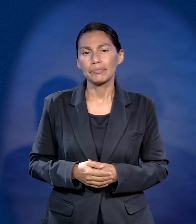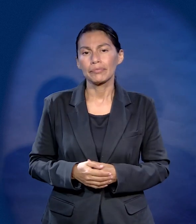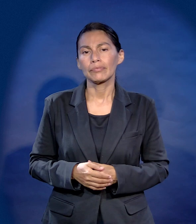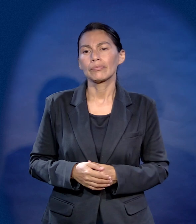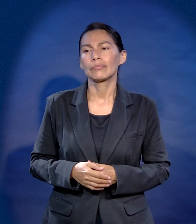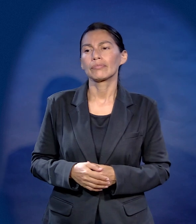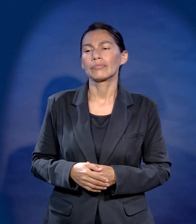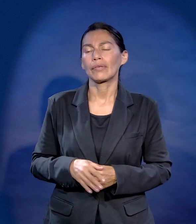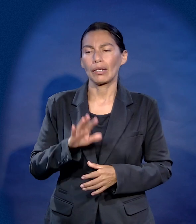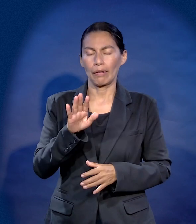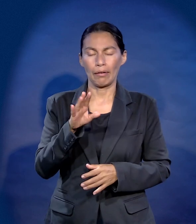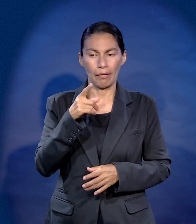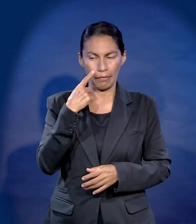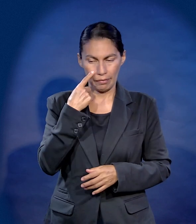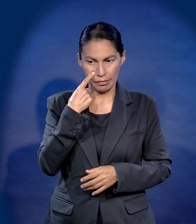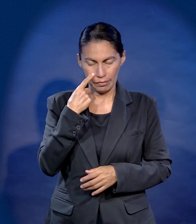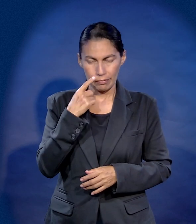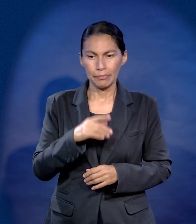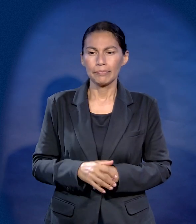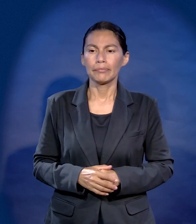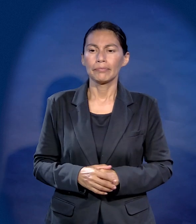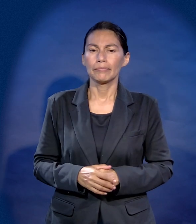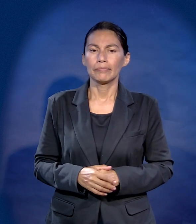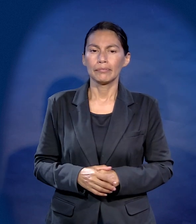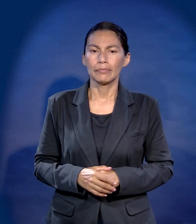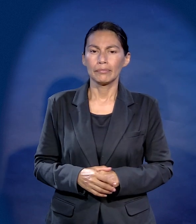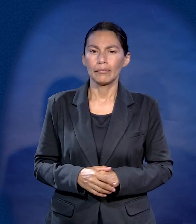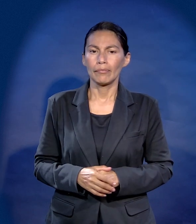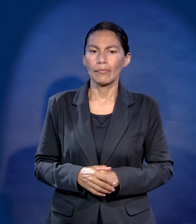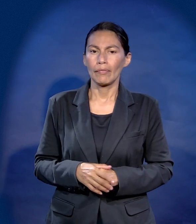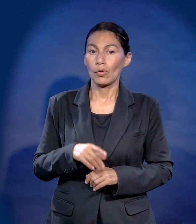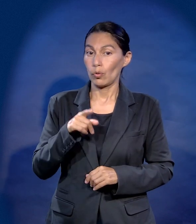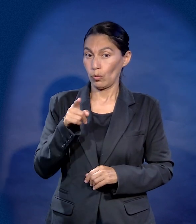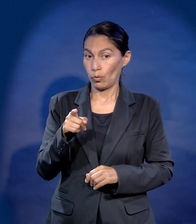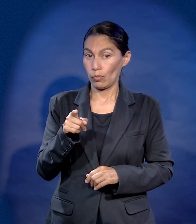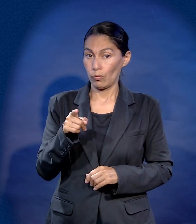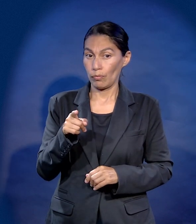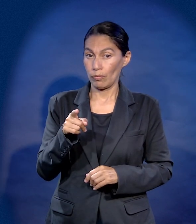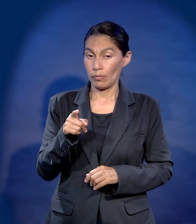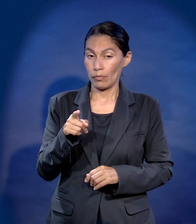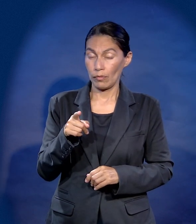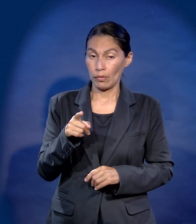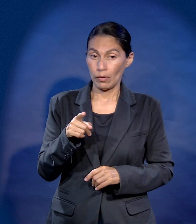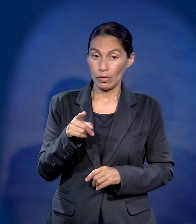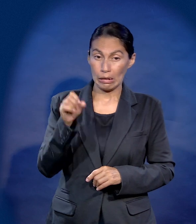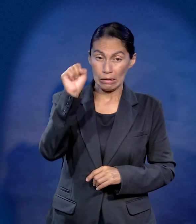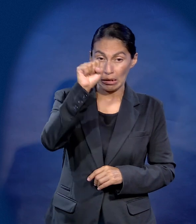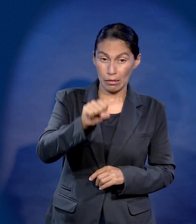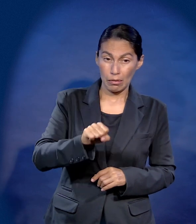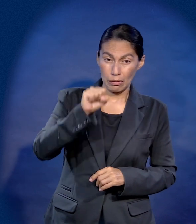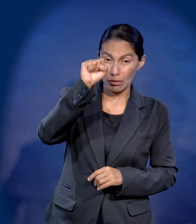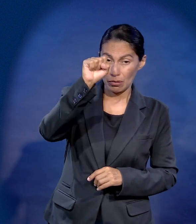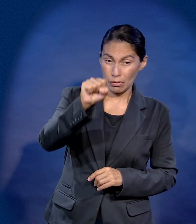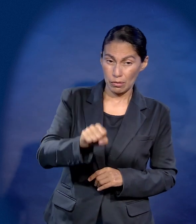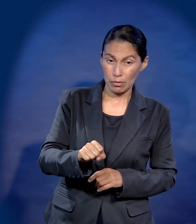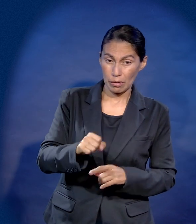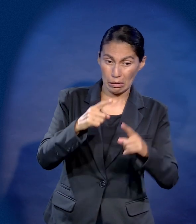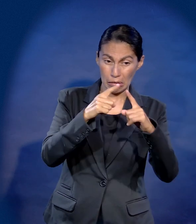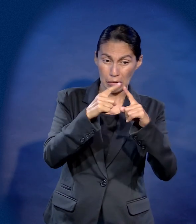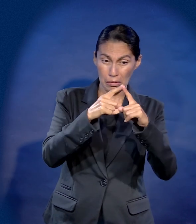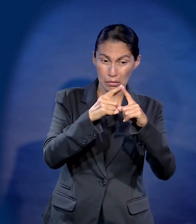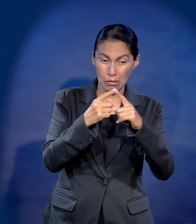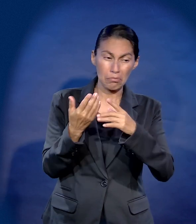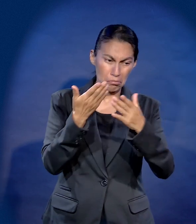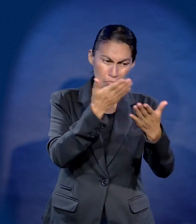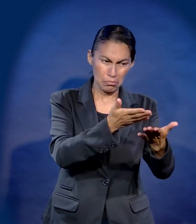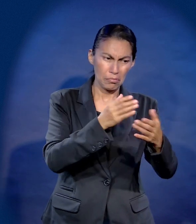Mi papá le dice, a ver, Leti, a ver. Tú eres la que lo lleva todos los sábados a la